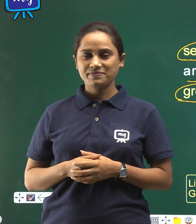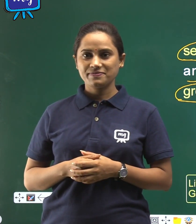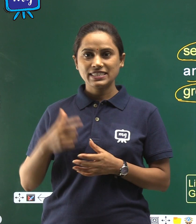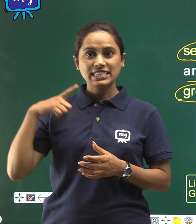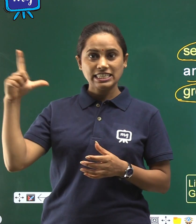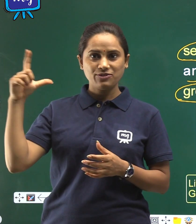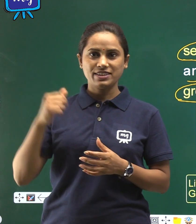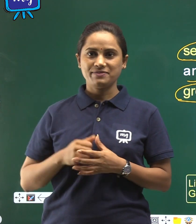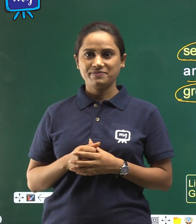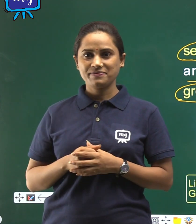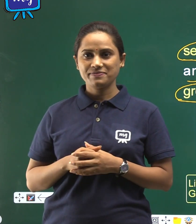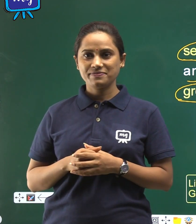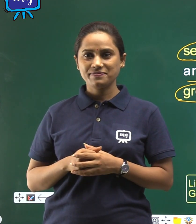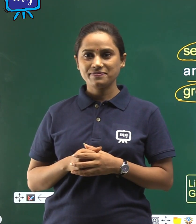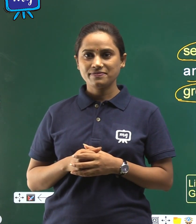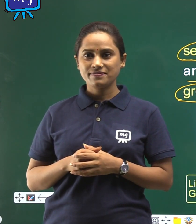जीवन,